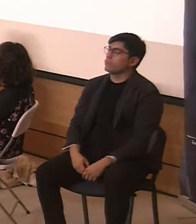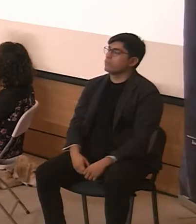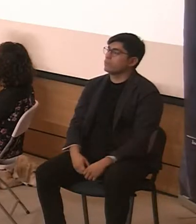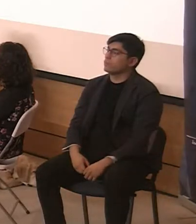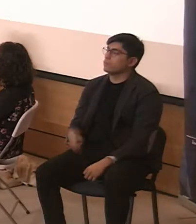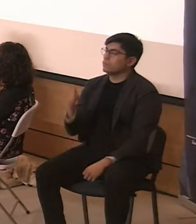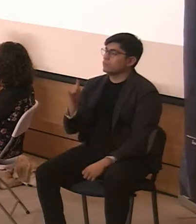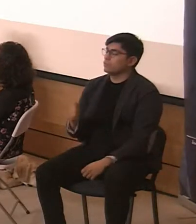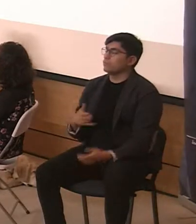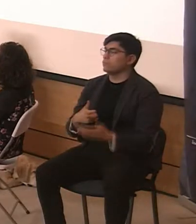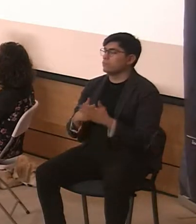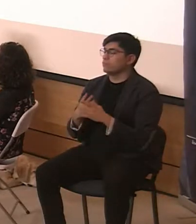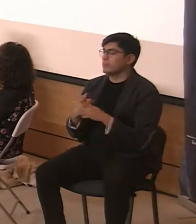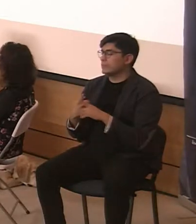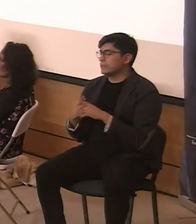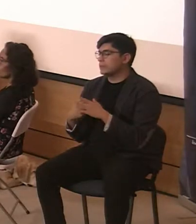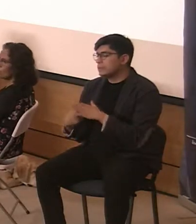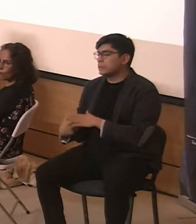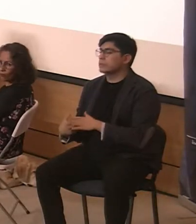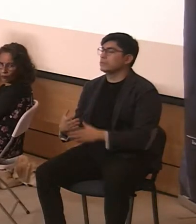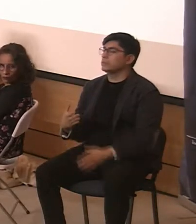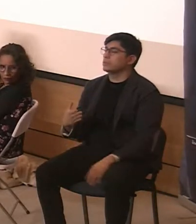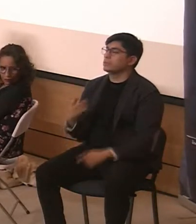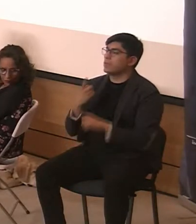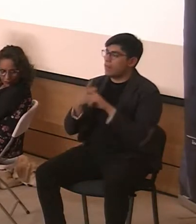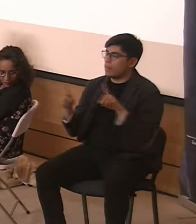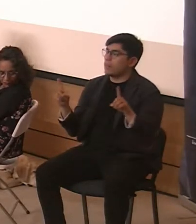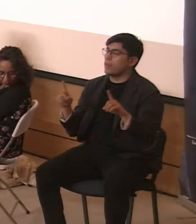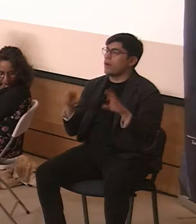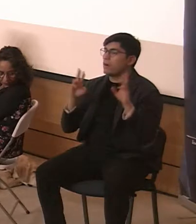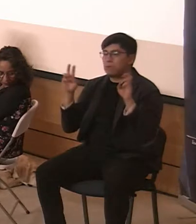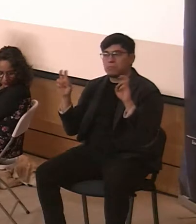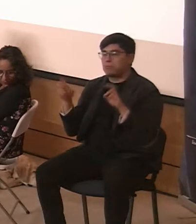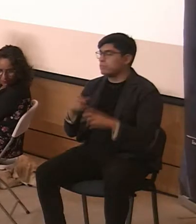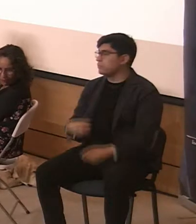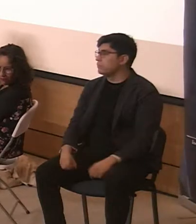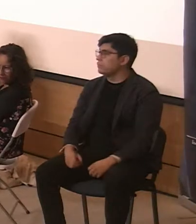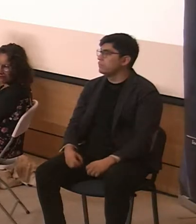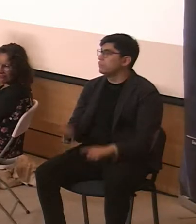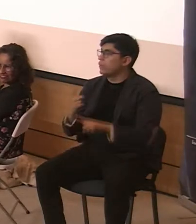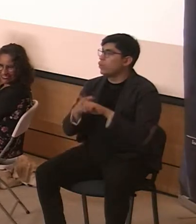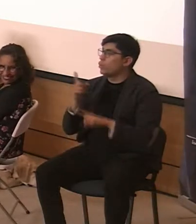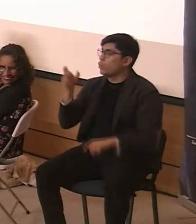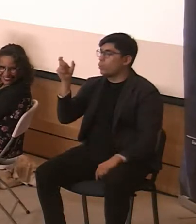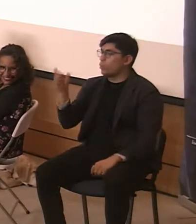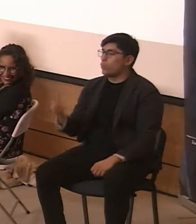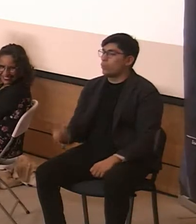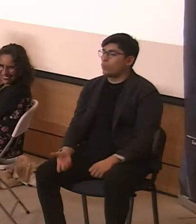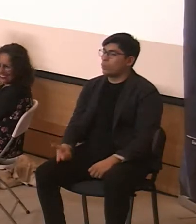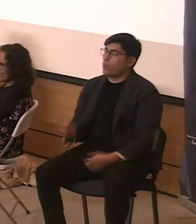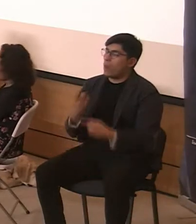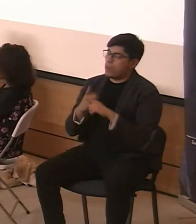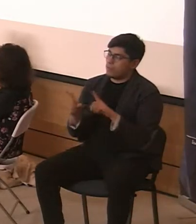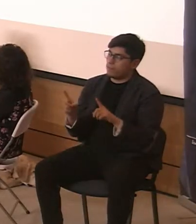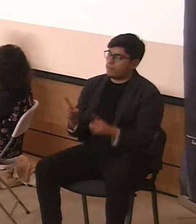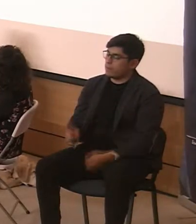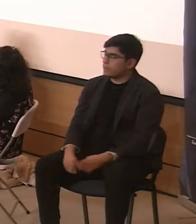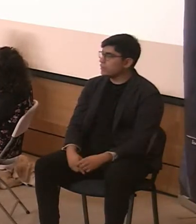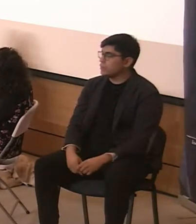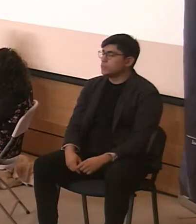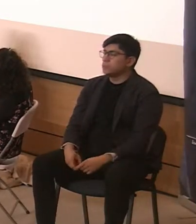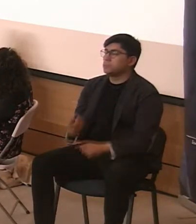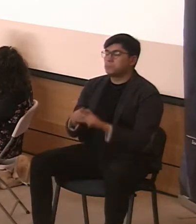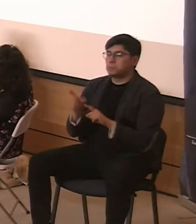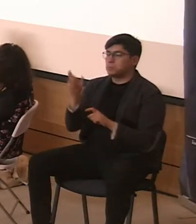la diversidad del tipo que sea es por una parte el miedo a la diferencia y por otra parte muy